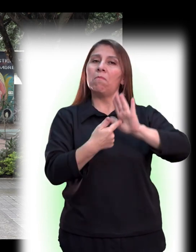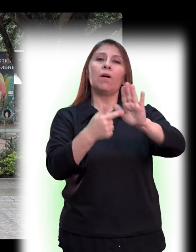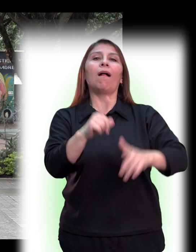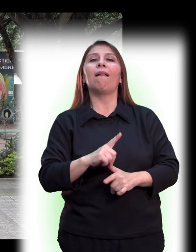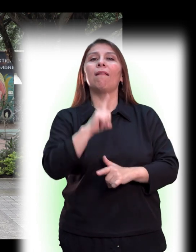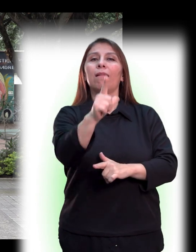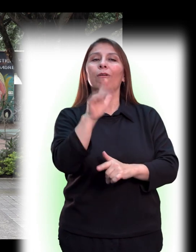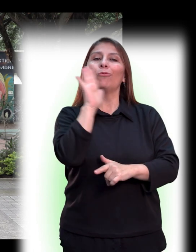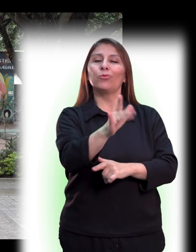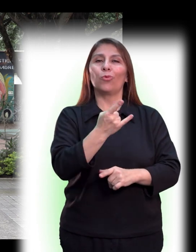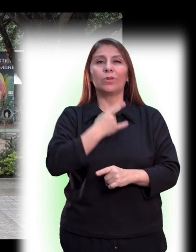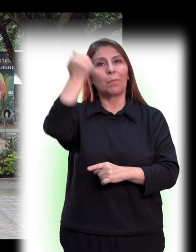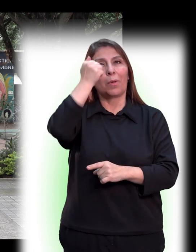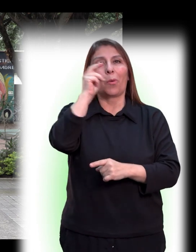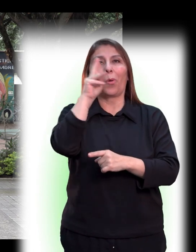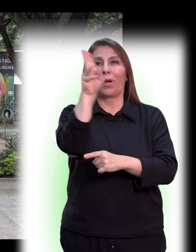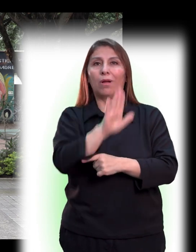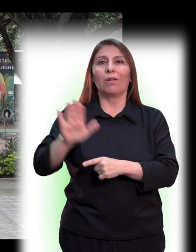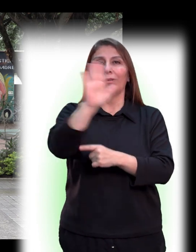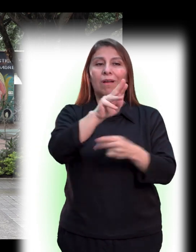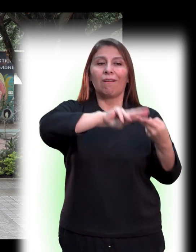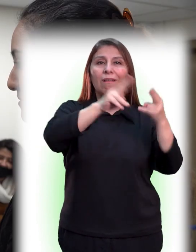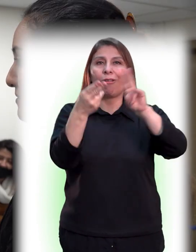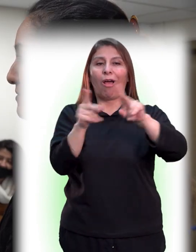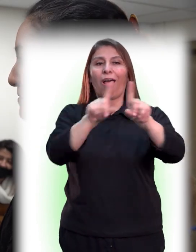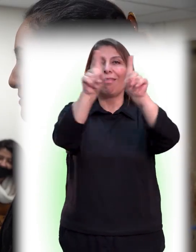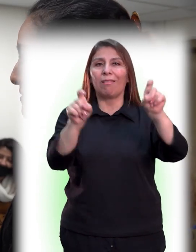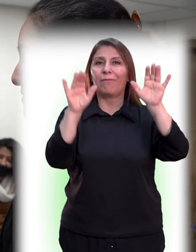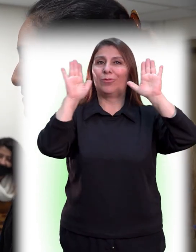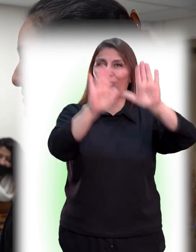liderazgo de la Universidad Pedagógica Nacional en este tema.